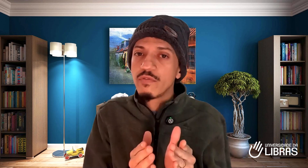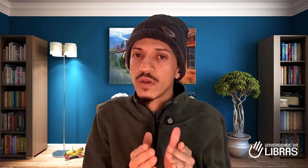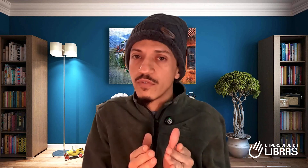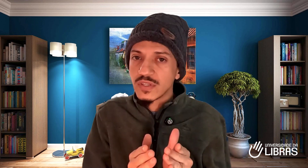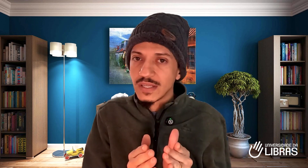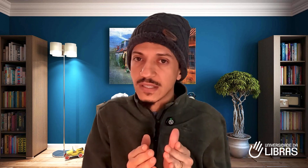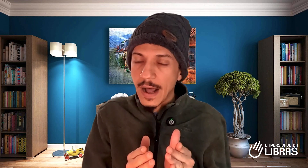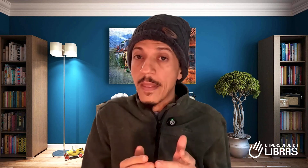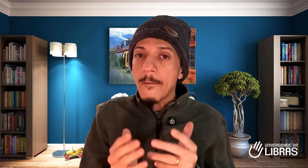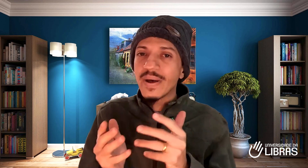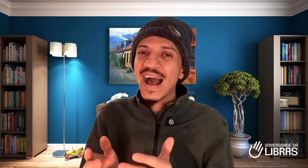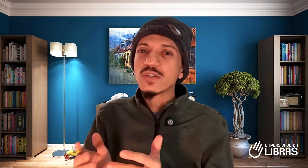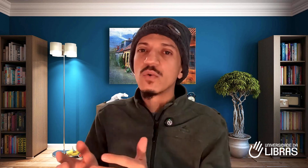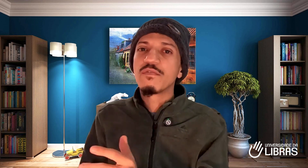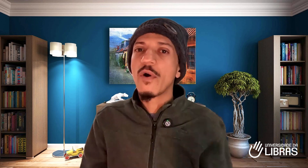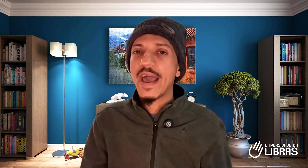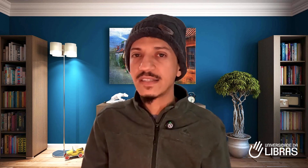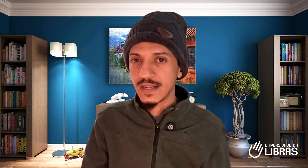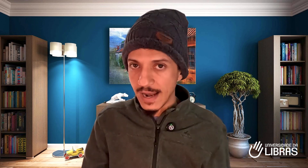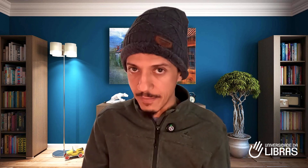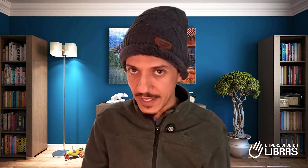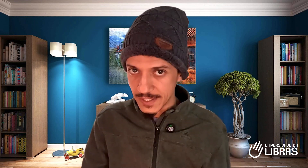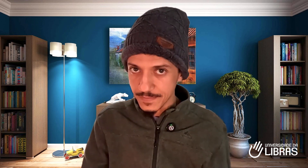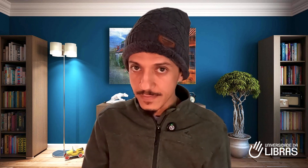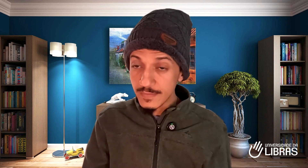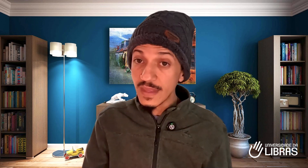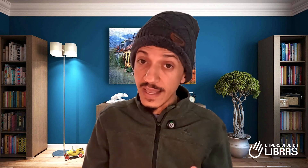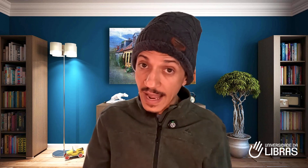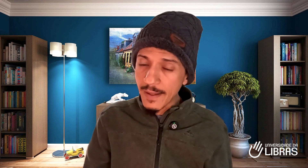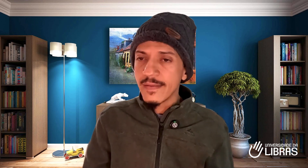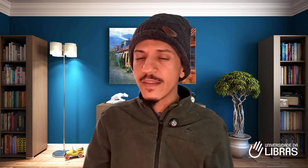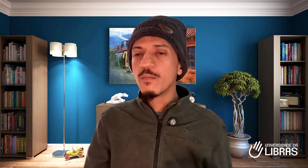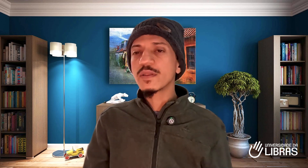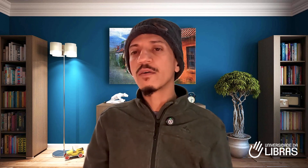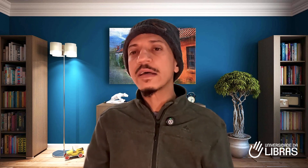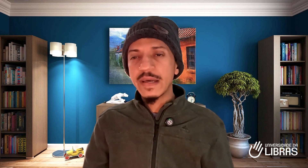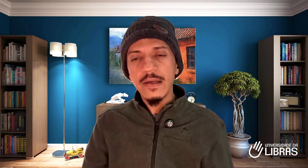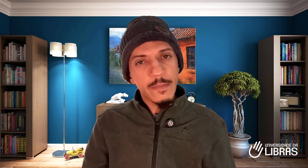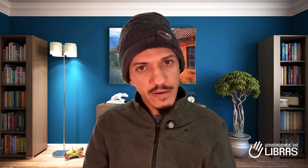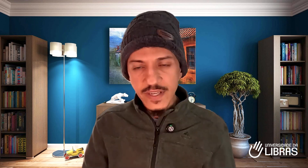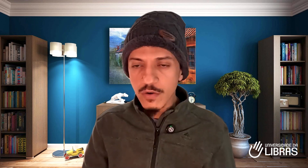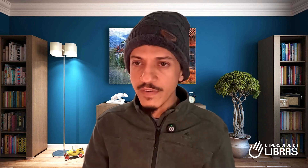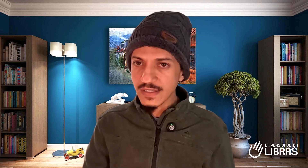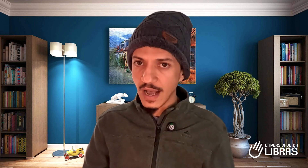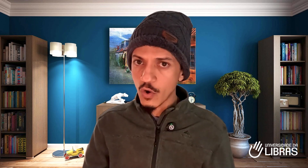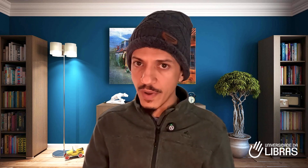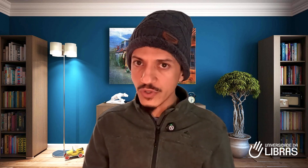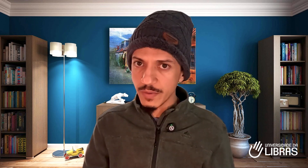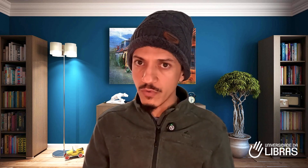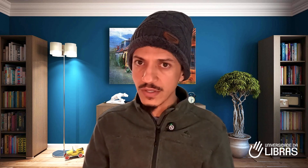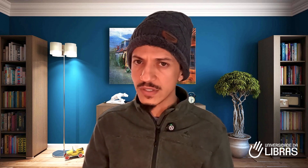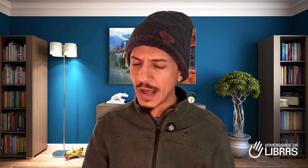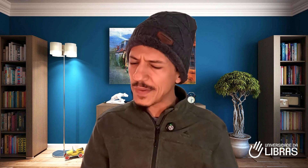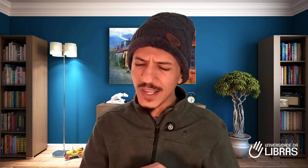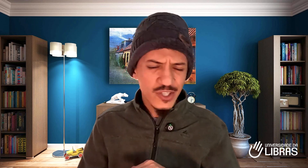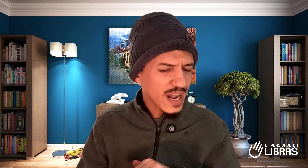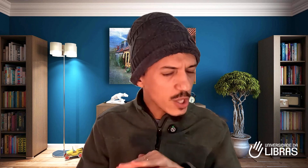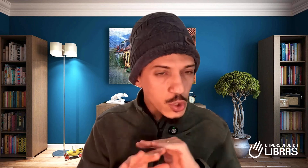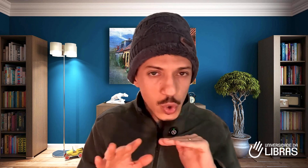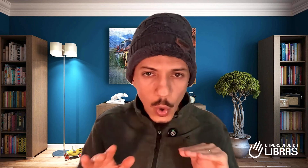você está para a sua fluência na Libras. E lá tem um botão também para você conversar com o meu time no WhatsApp e tirar todas as